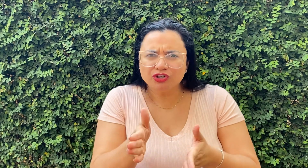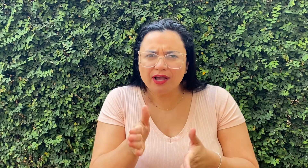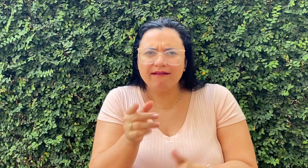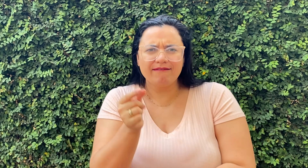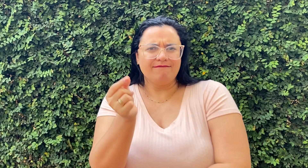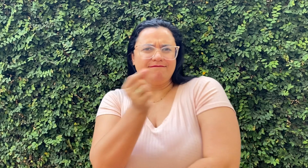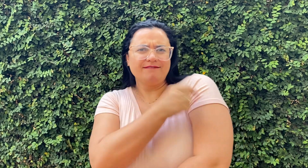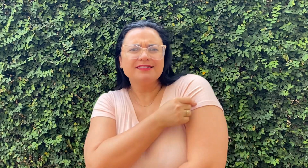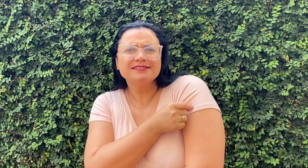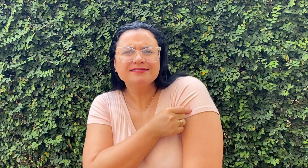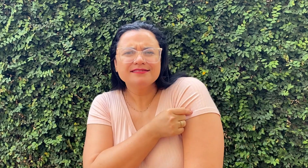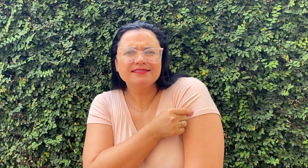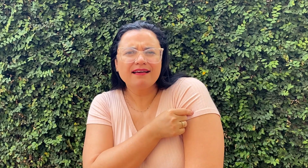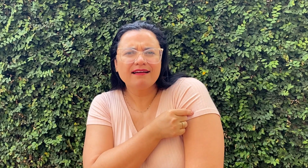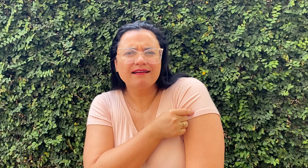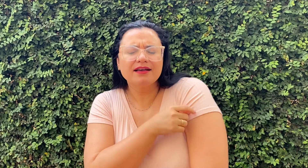Você já vacinou?